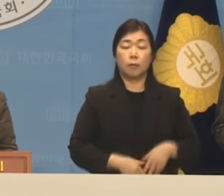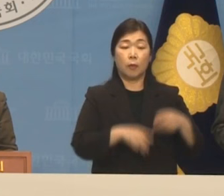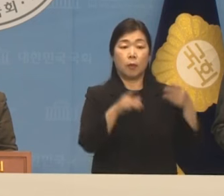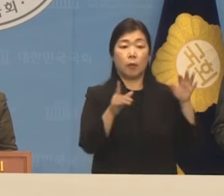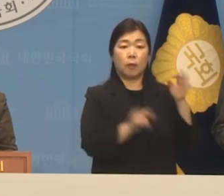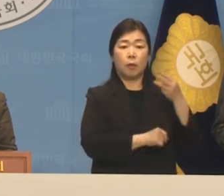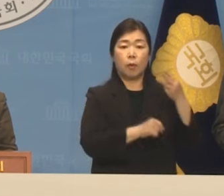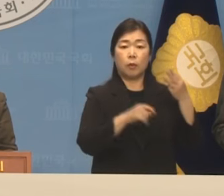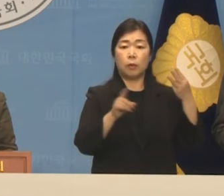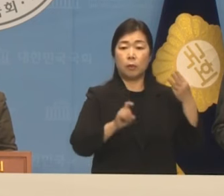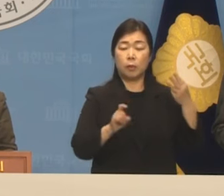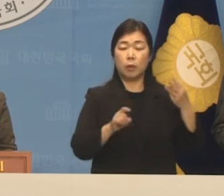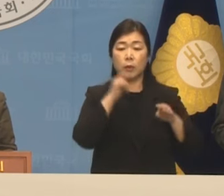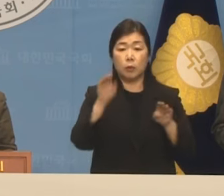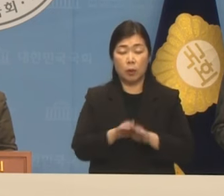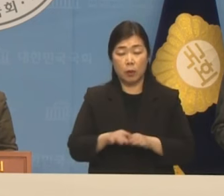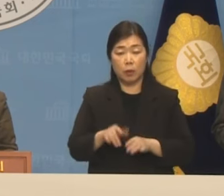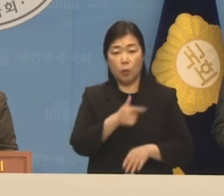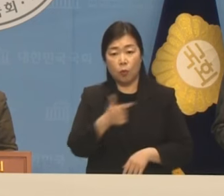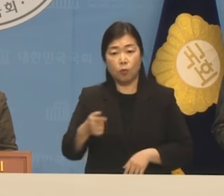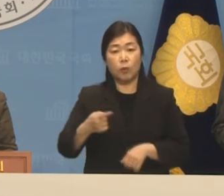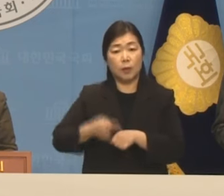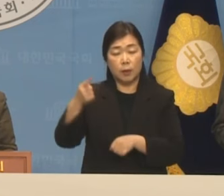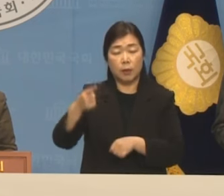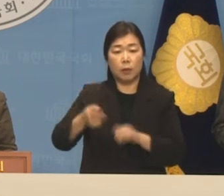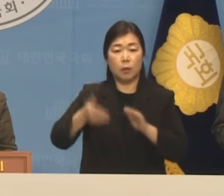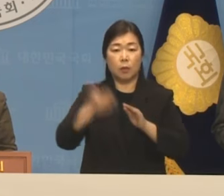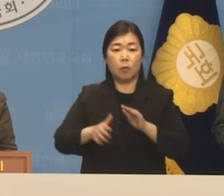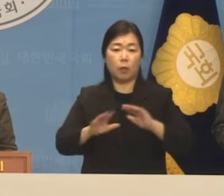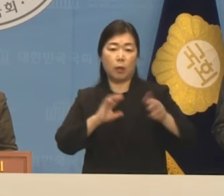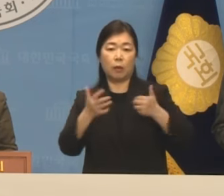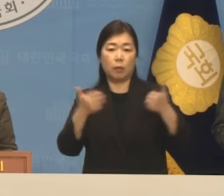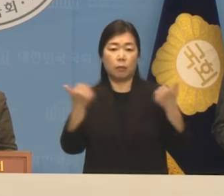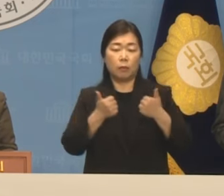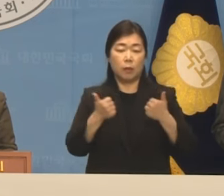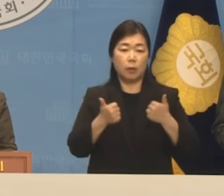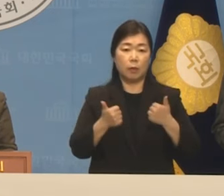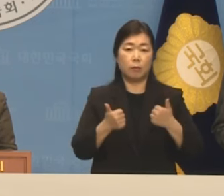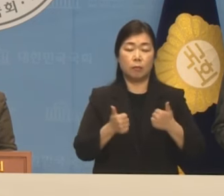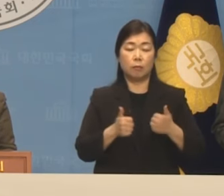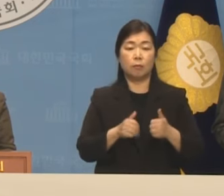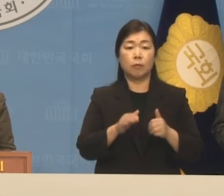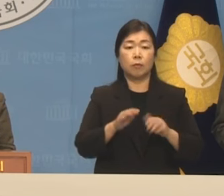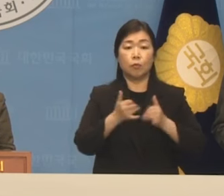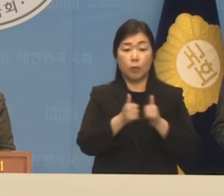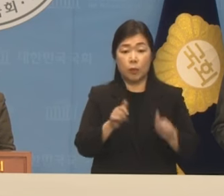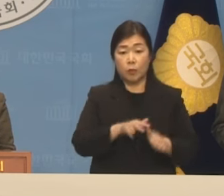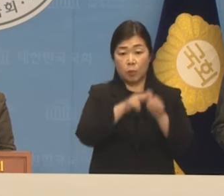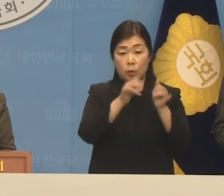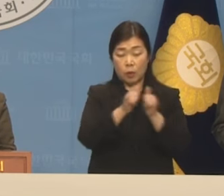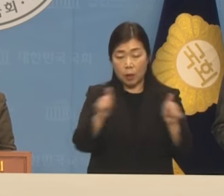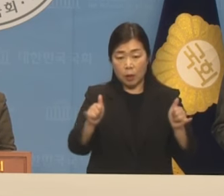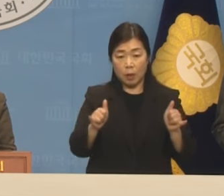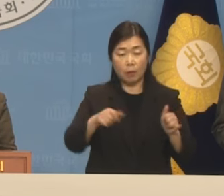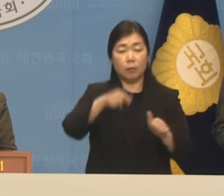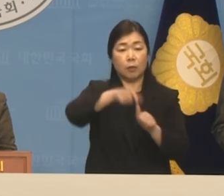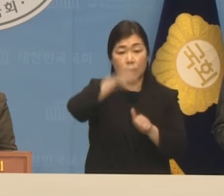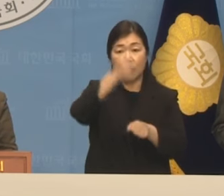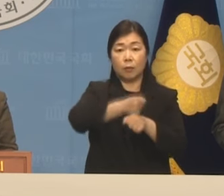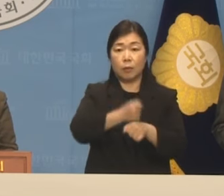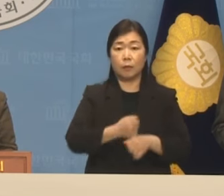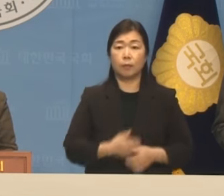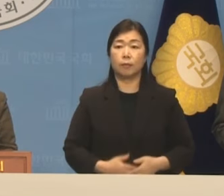일요일 13시 오후 1시입니다. 공개 오디션 진행 당일 국민후보 선정할 것입니다.